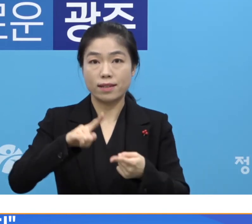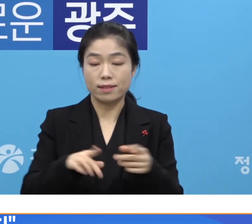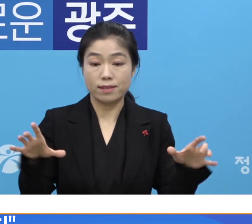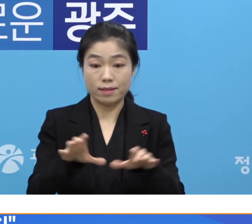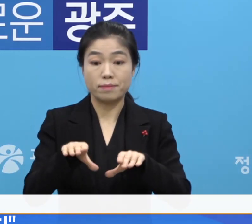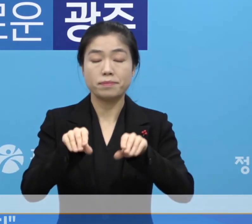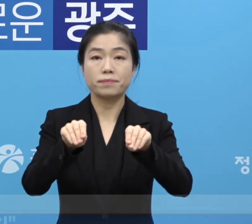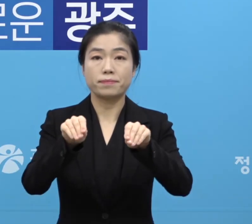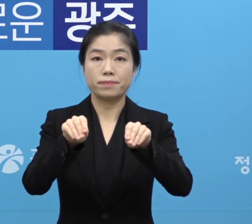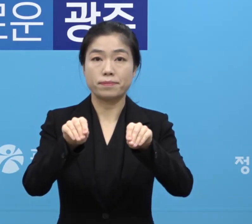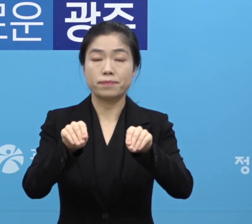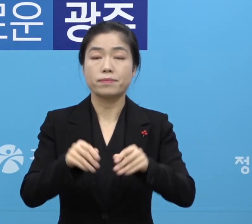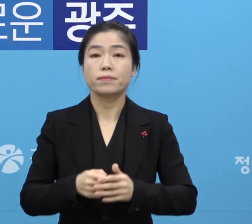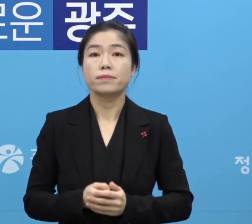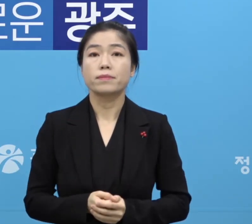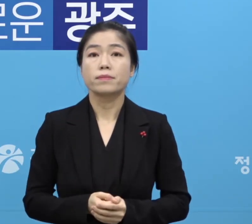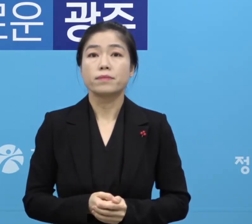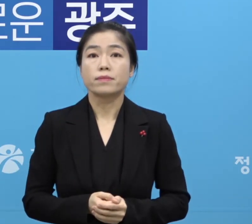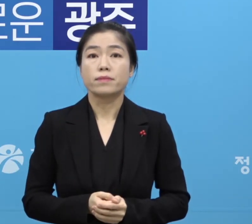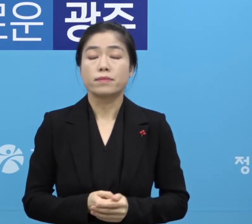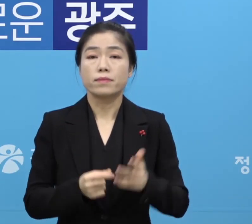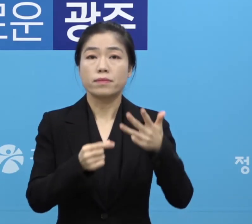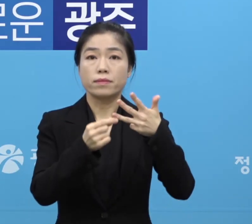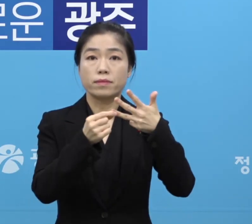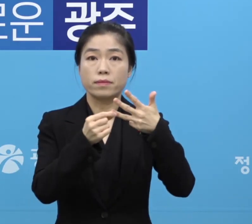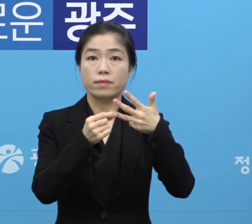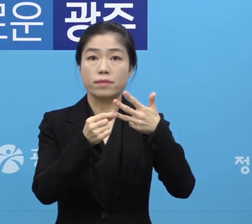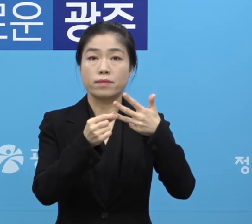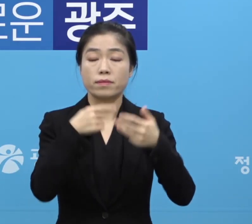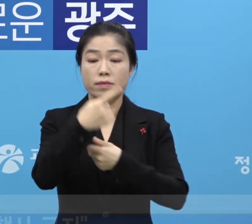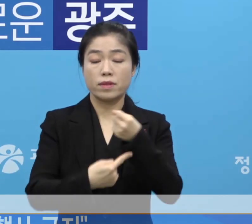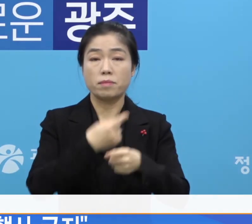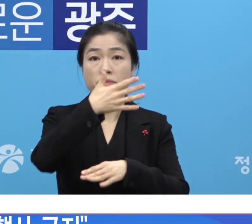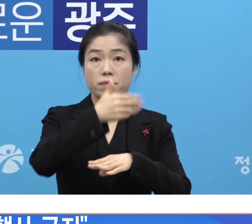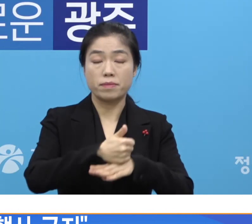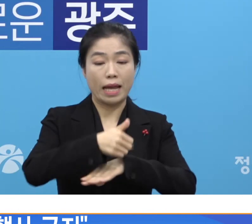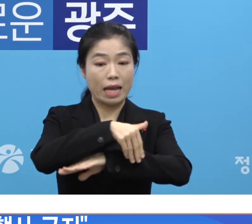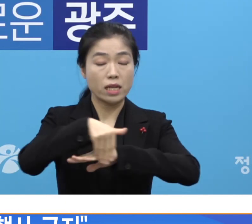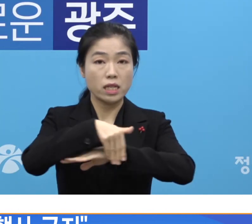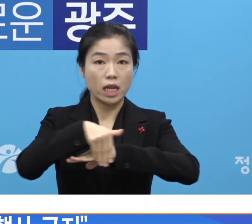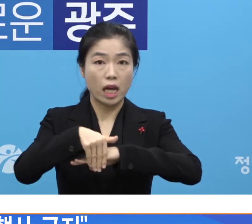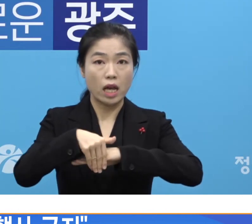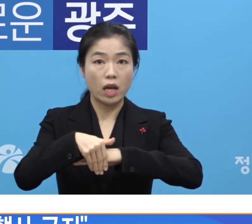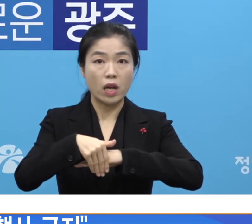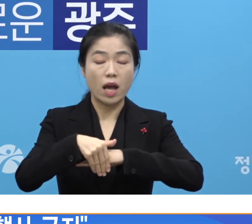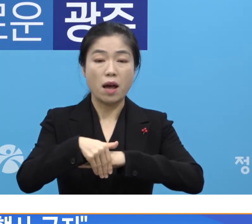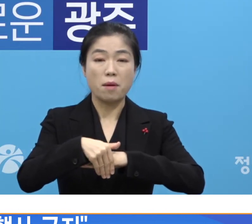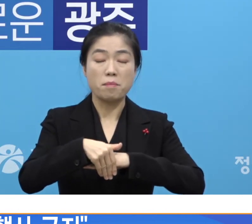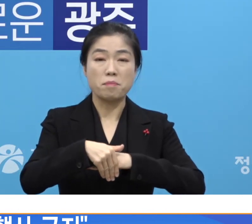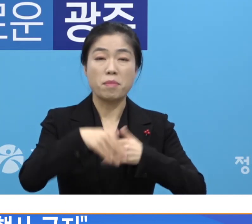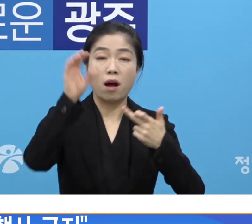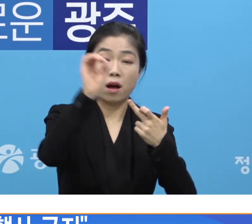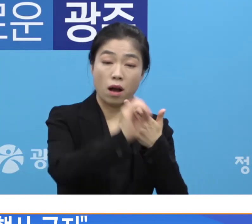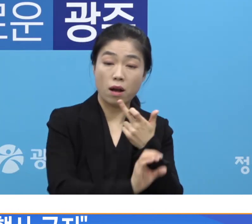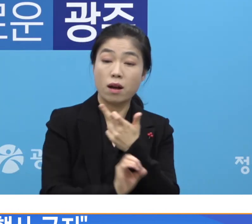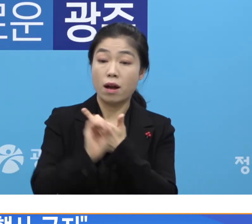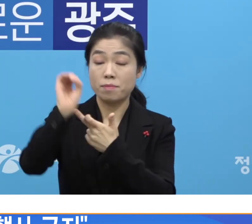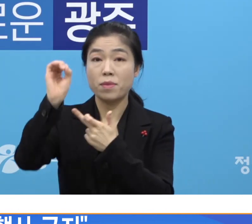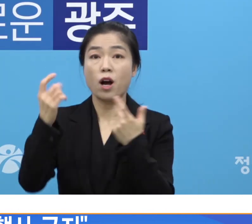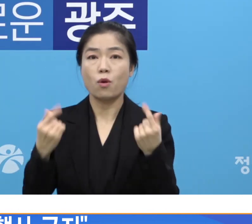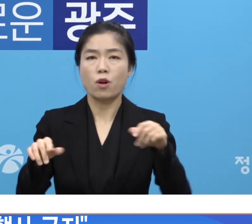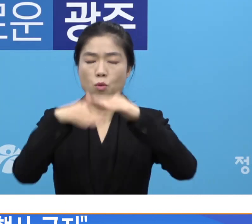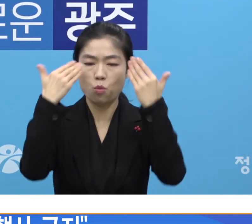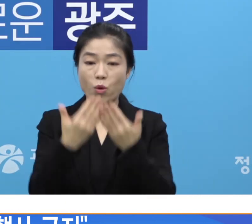집합 금지합니다. 여덟째, 연말 연시 예정되어 있는 해맞이, 해넘이 관련